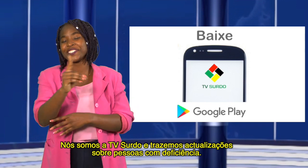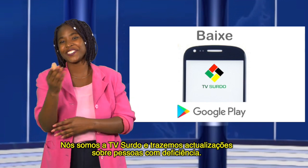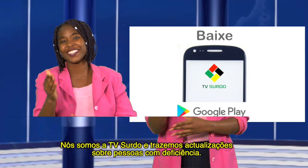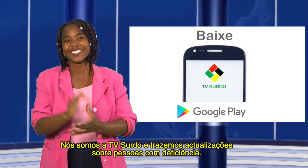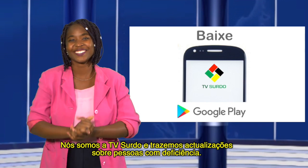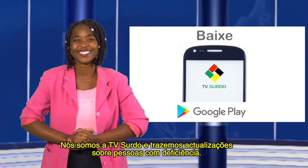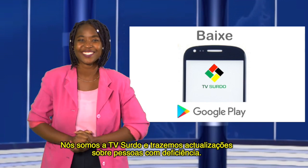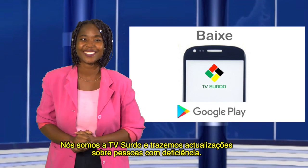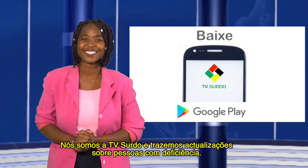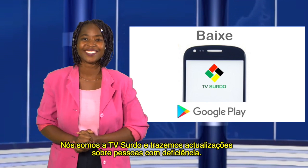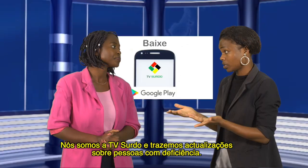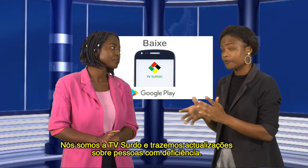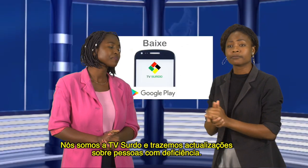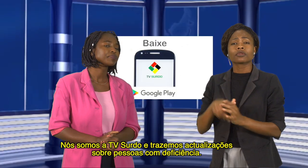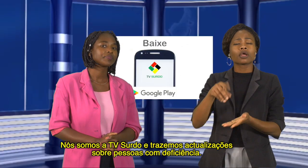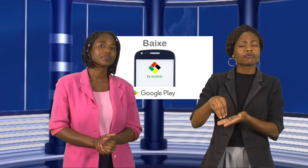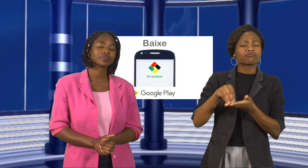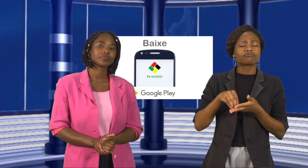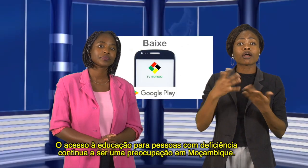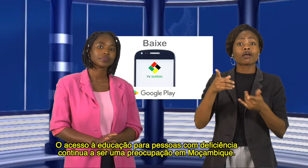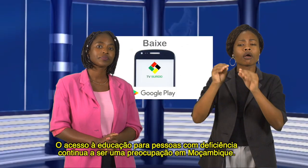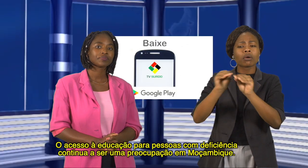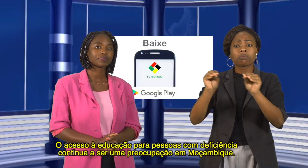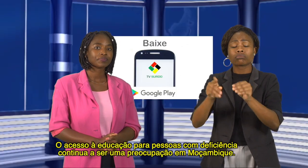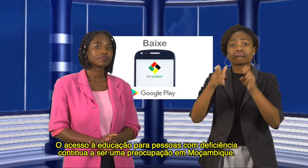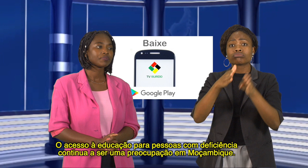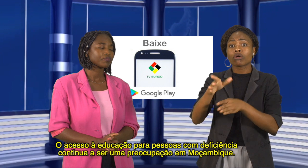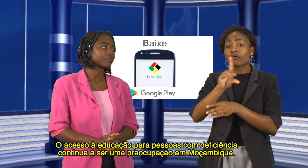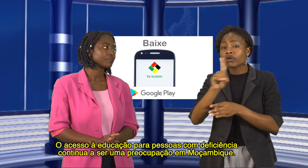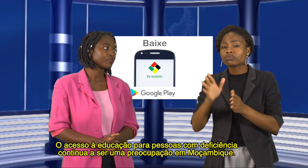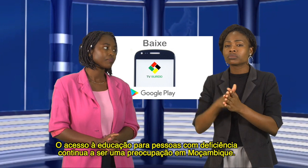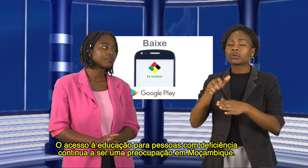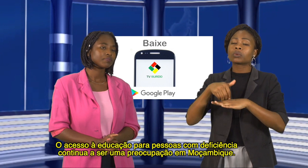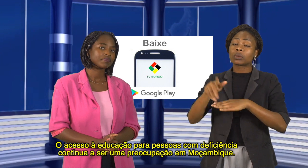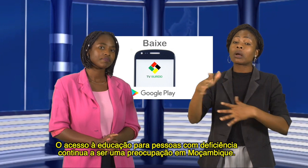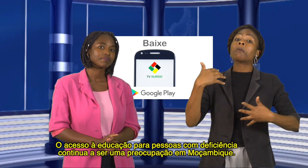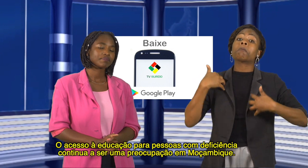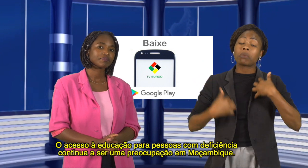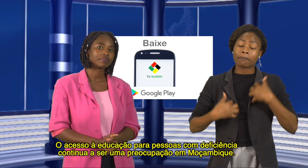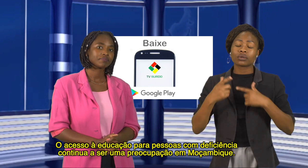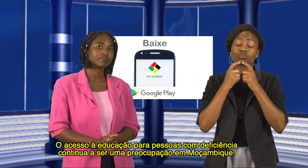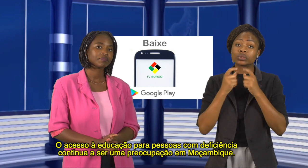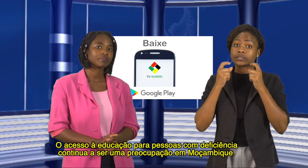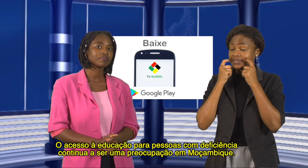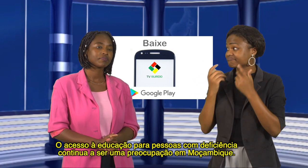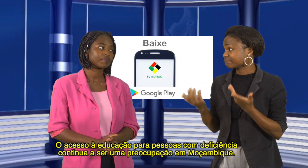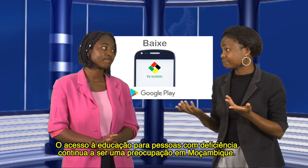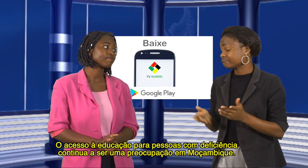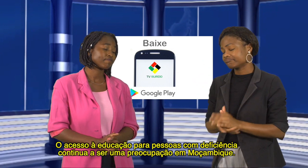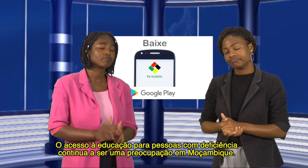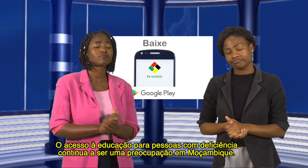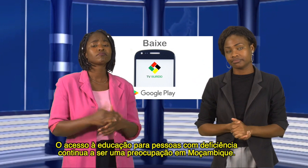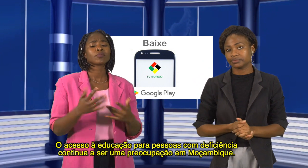trazemos atualizações sobre pessoas com deficiência. O acesso à educação para pessoas com deficiência continua a ser